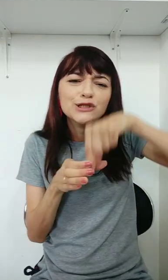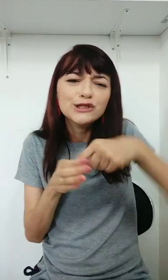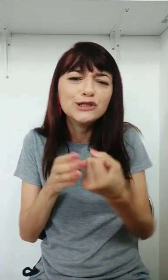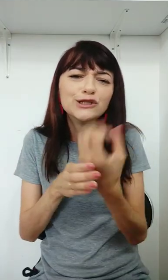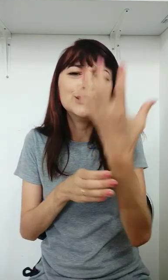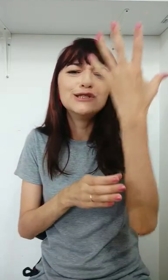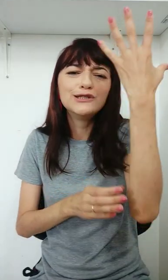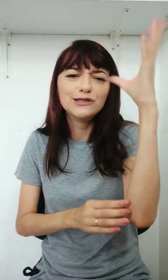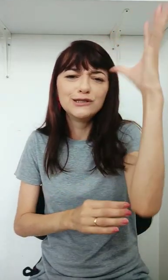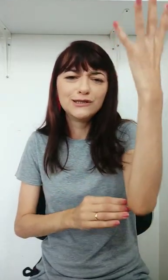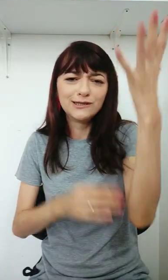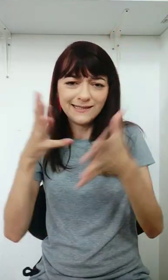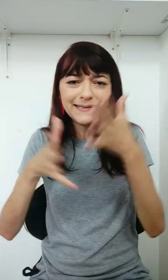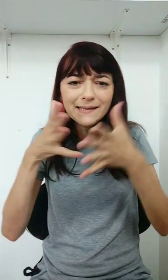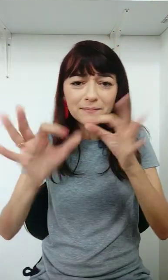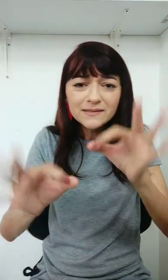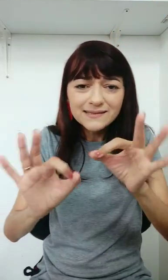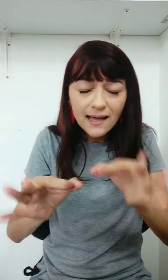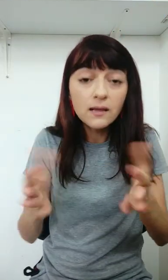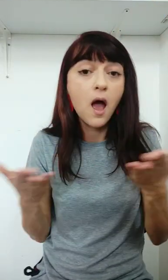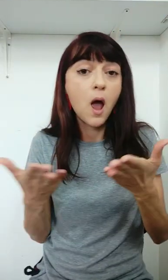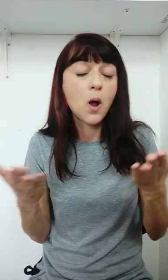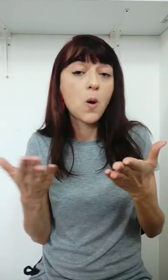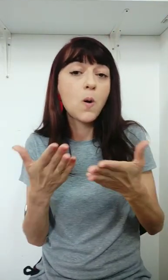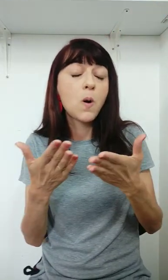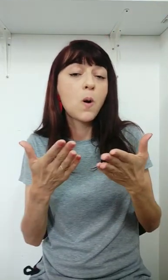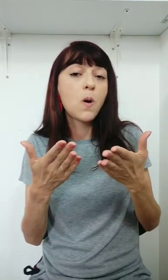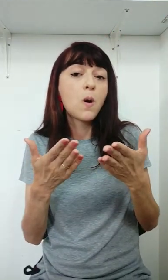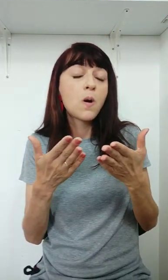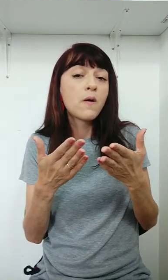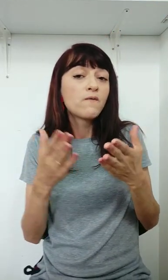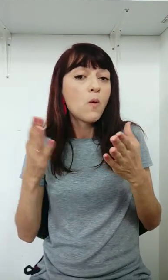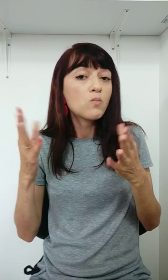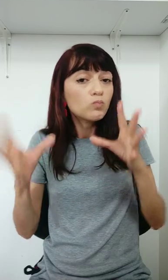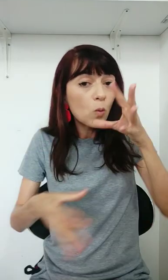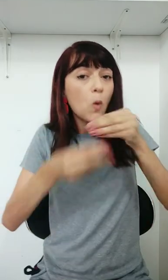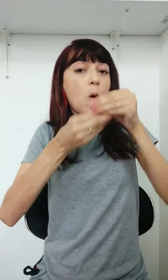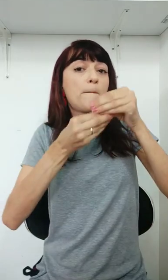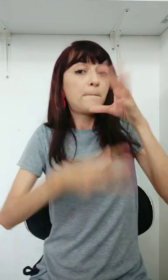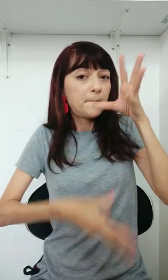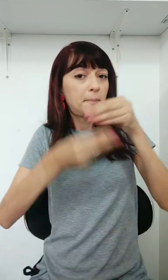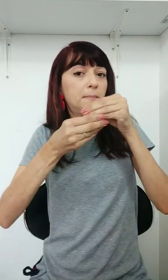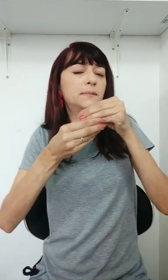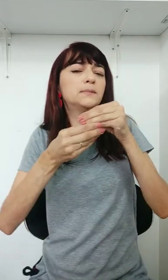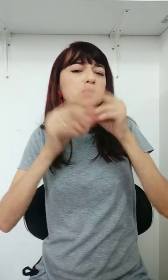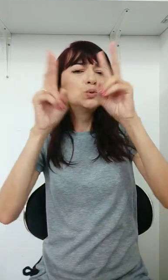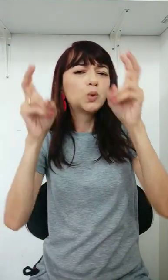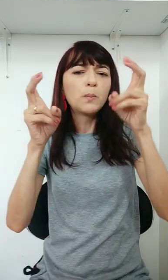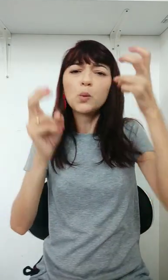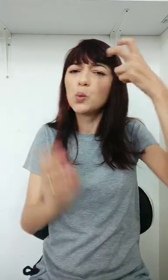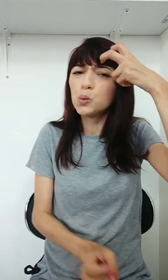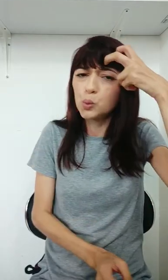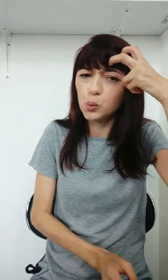tá? Antes eu falei com vocês da sementinha da Libras, não é verdade? Falei ali quando você planta essa semente e ela floresce,